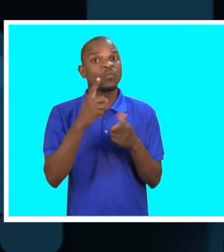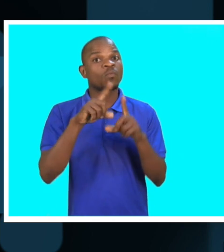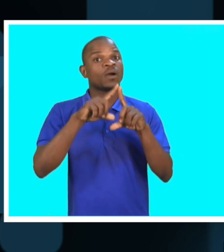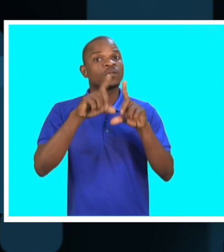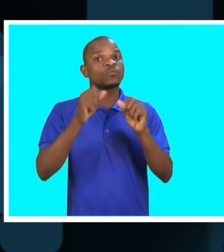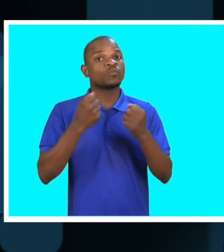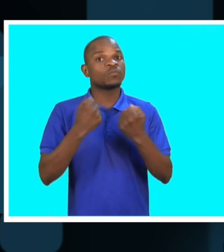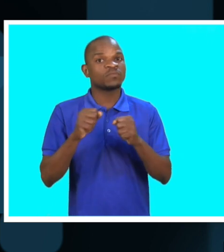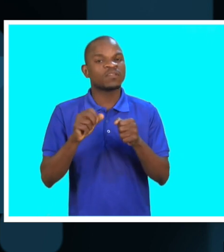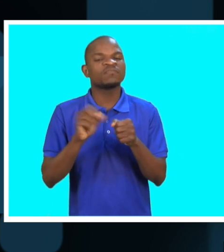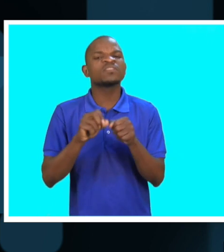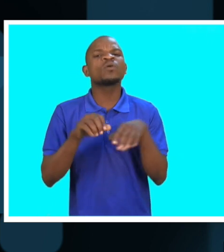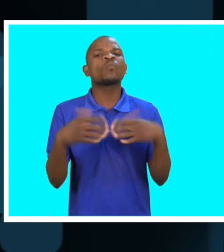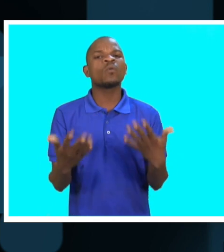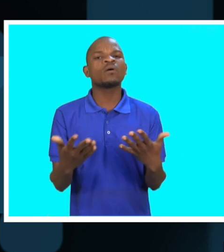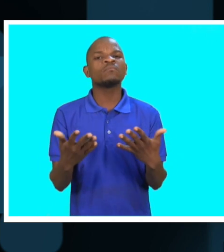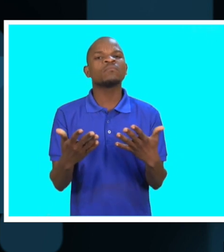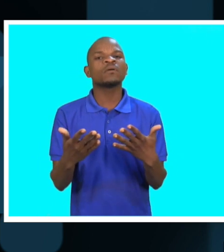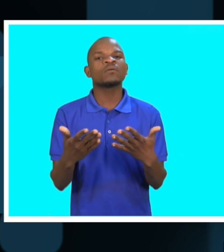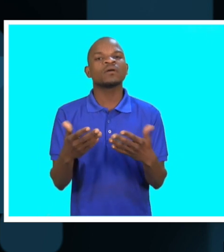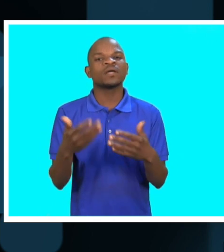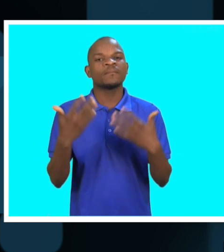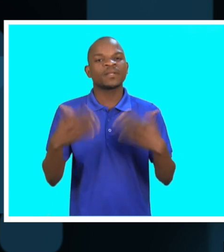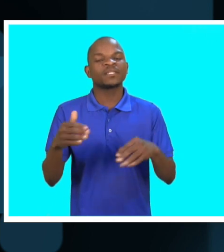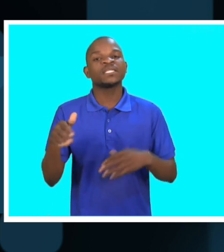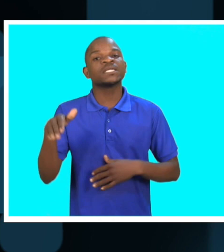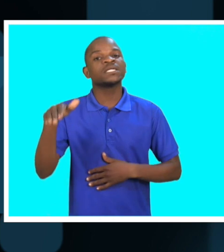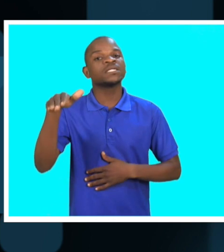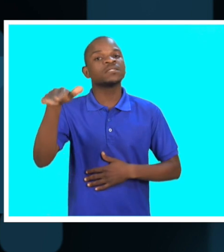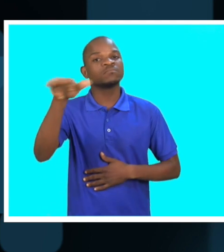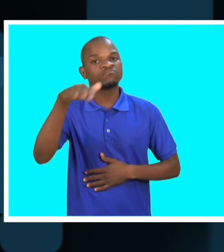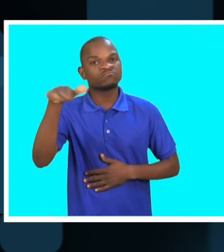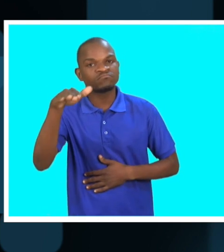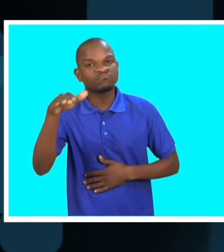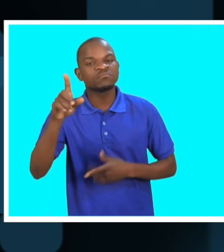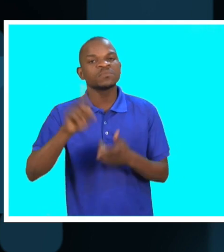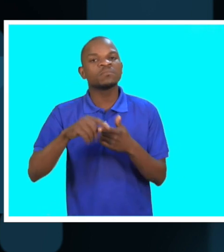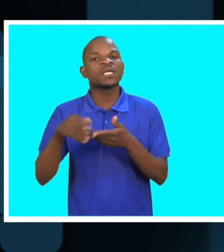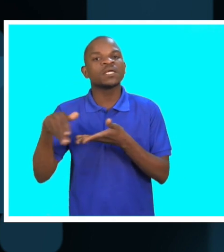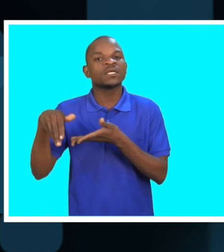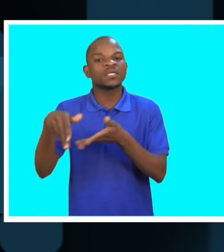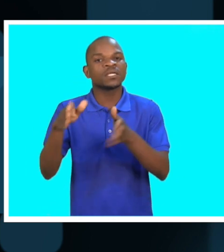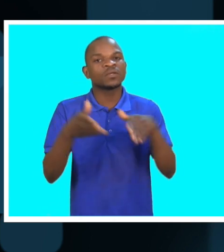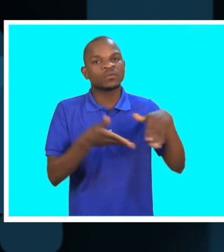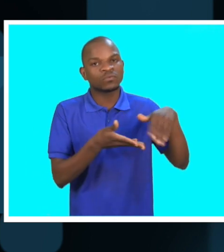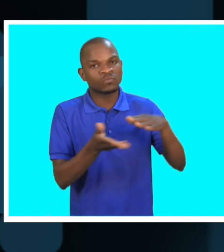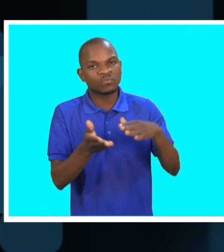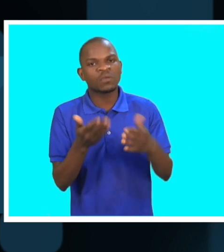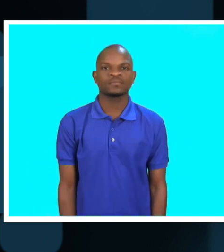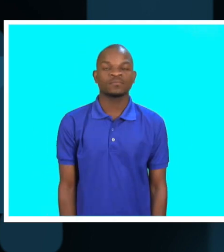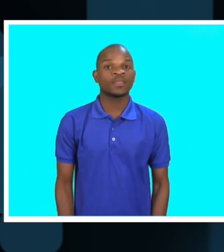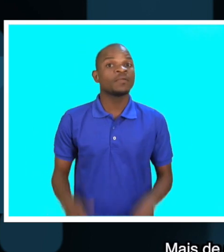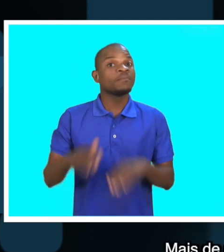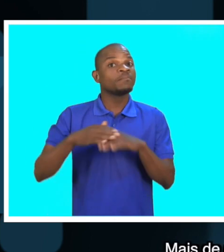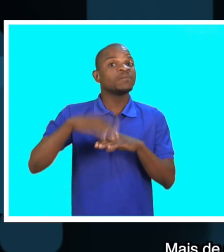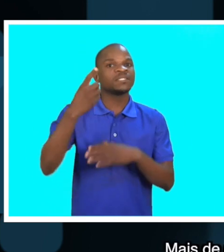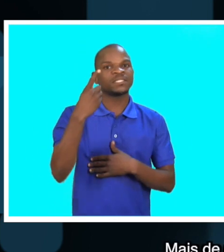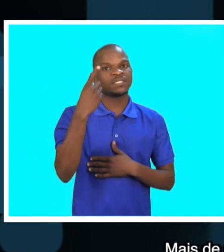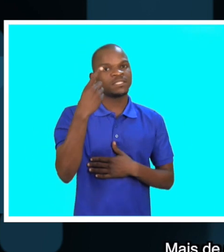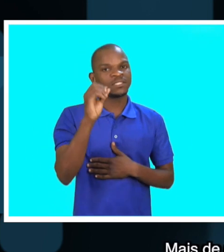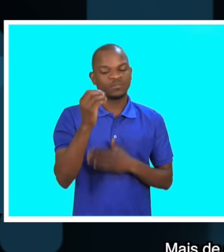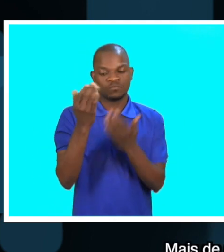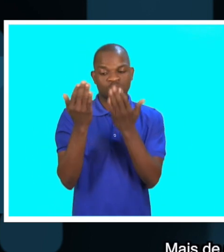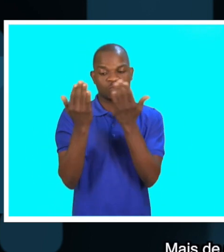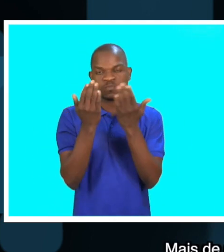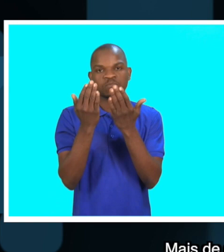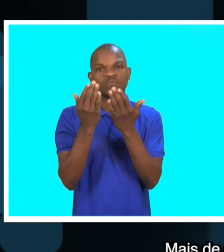desportivo. Uma das atividades que poderão ser feitas é a recreação a nível dos bairros, nas ruas. Mais de